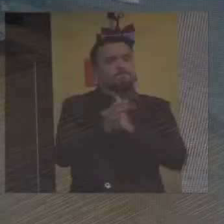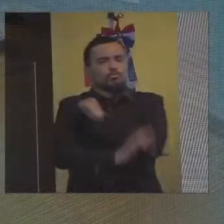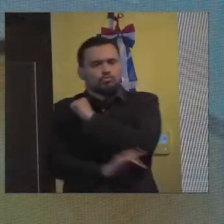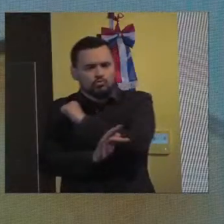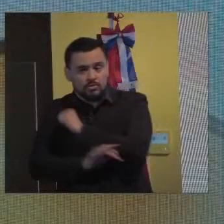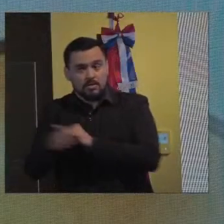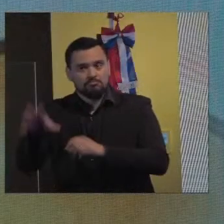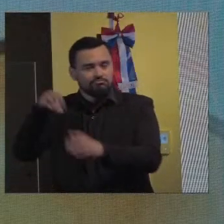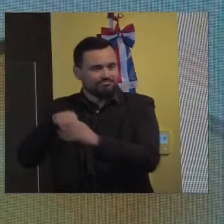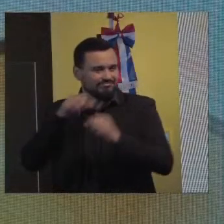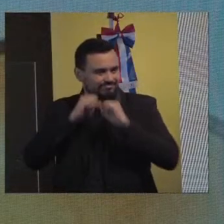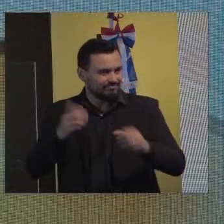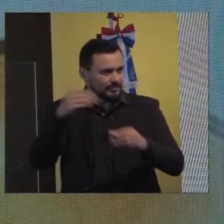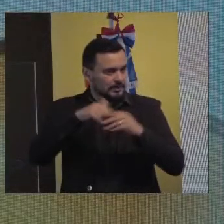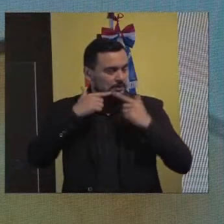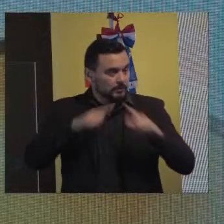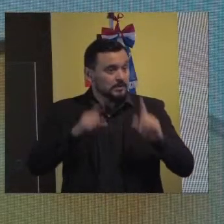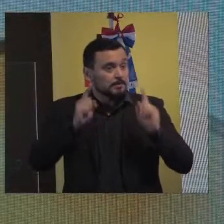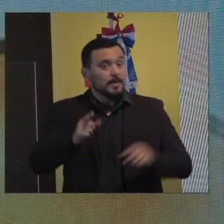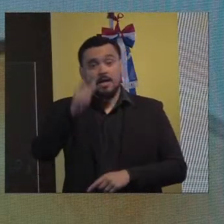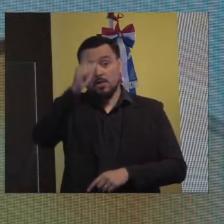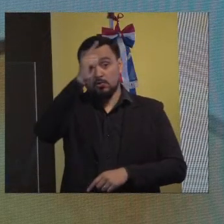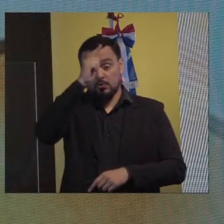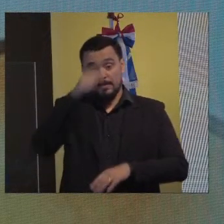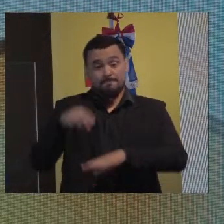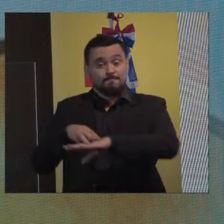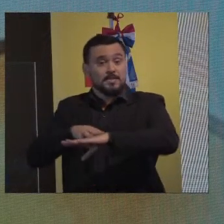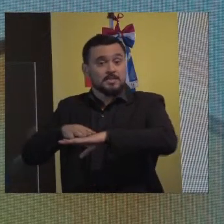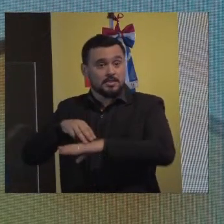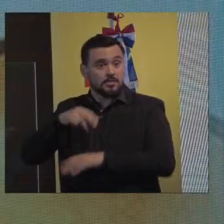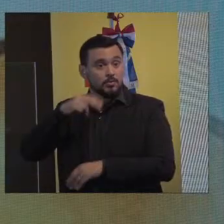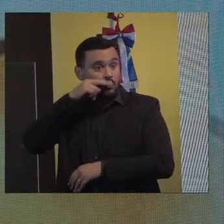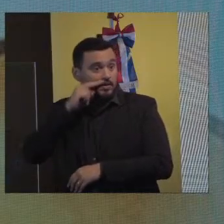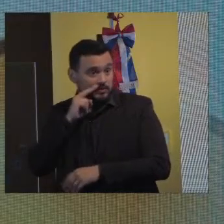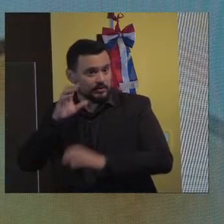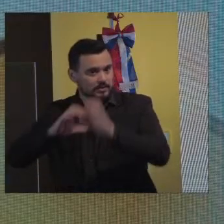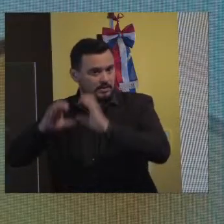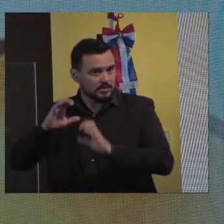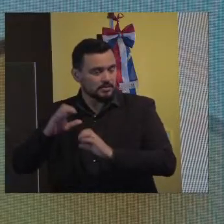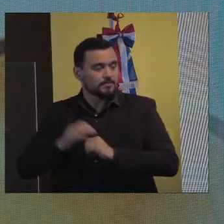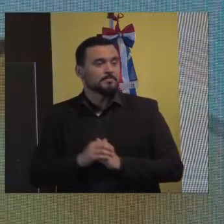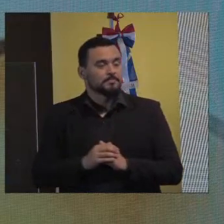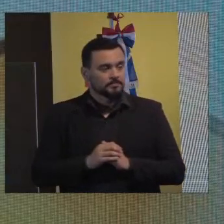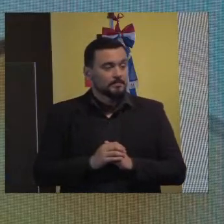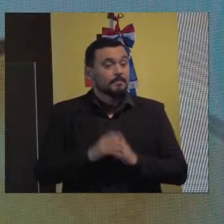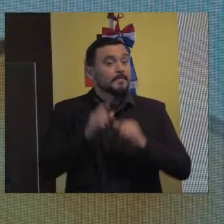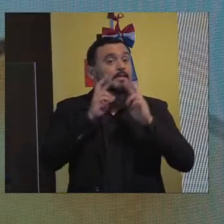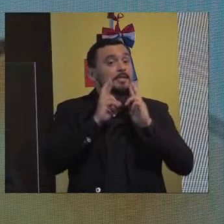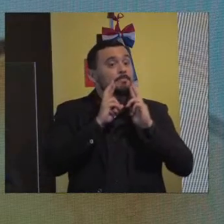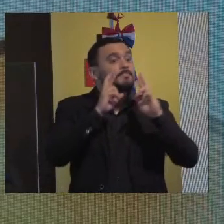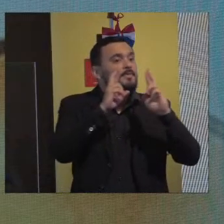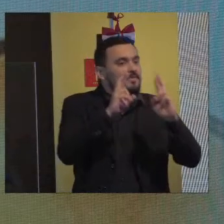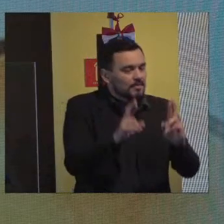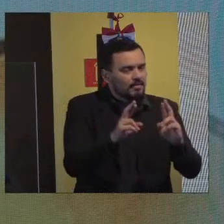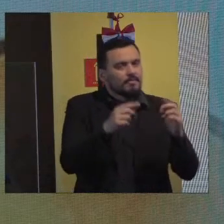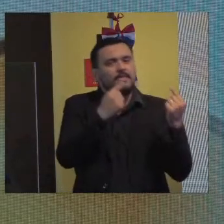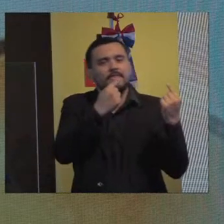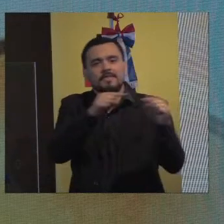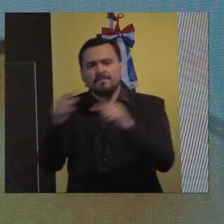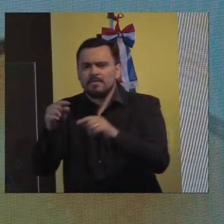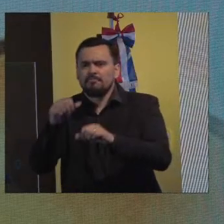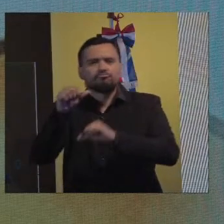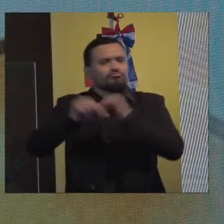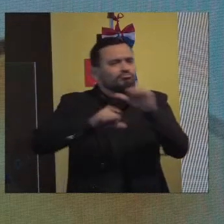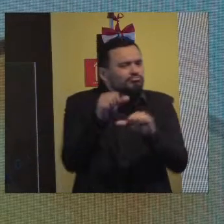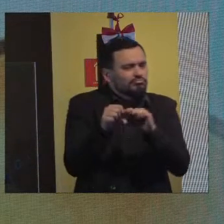de la SPL, autoridades del Ministerio de Educación y Ciencias, representantes de diversos